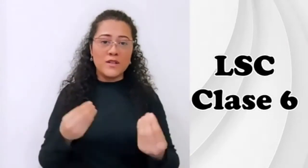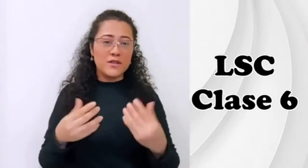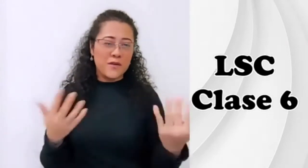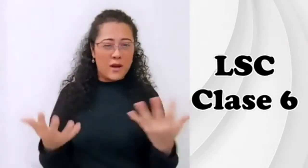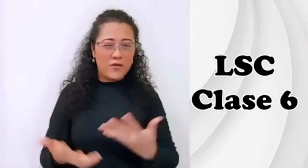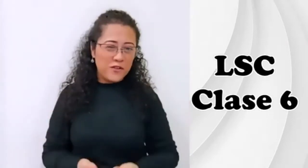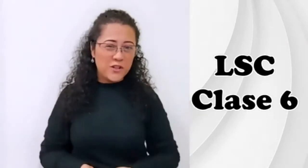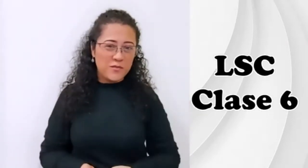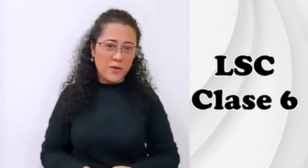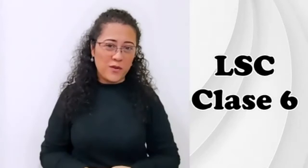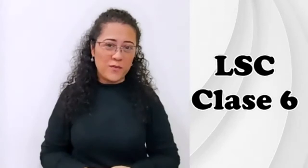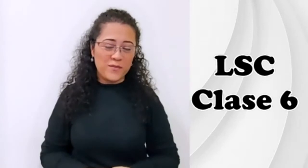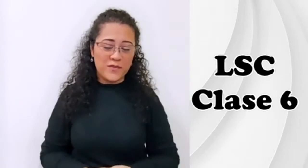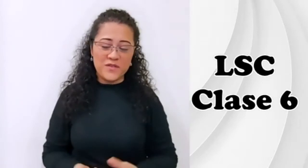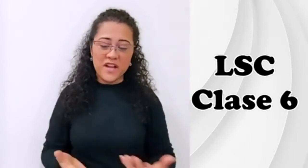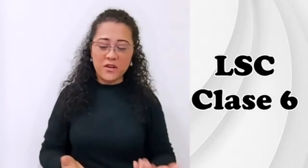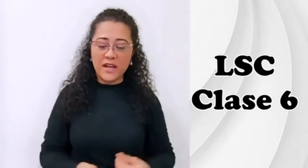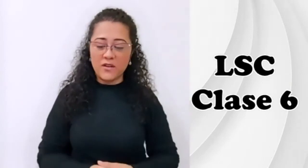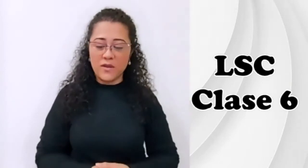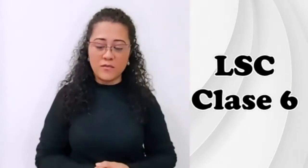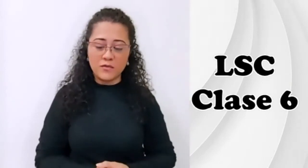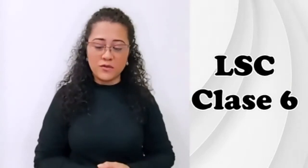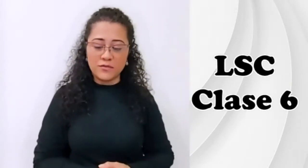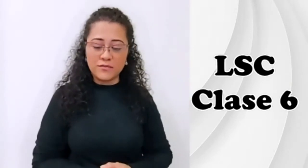se va a confundir un poco. Entonces es algo que ayuda mucho.